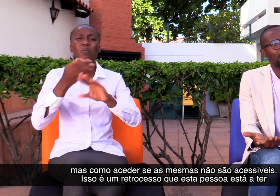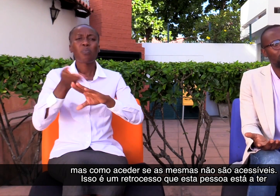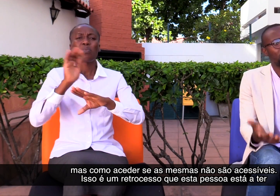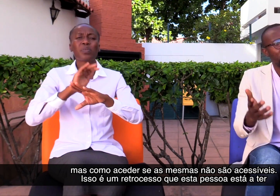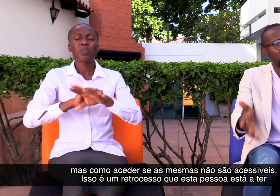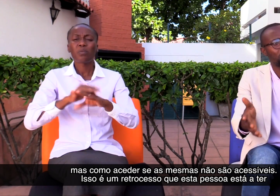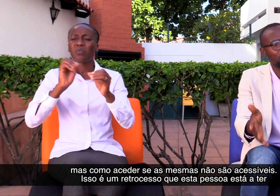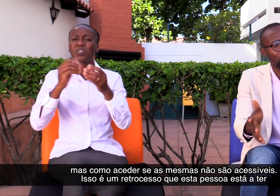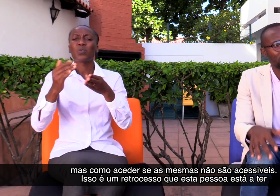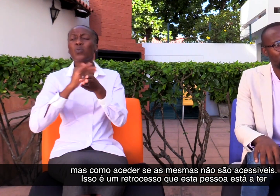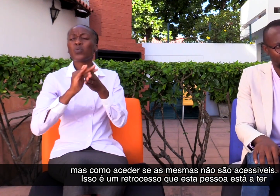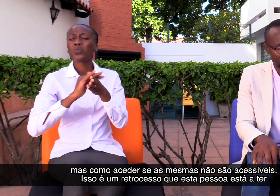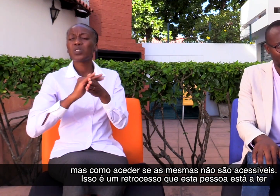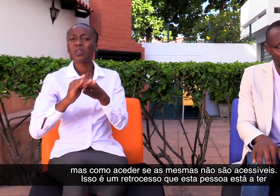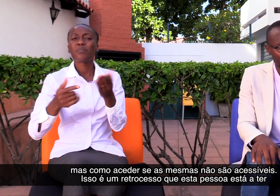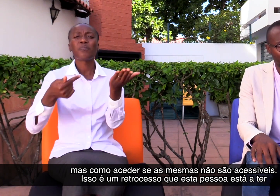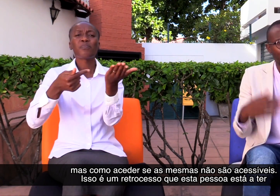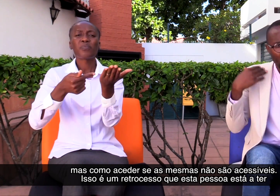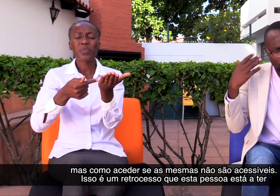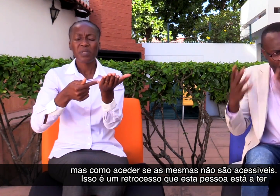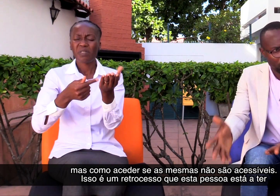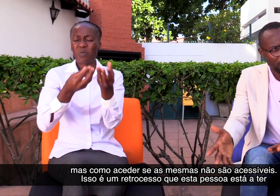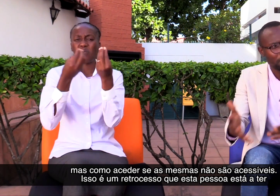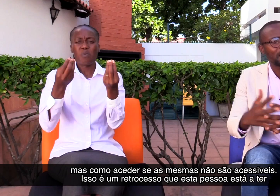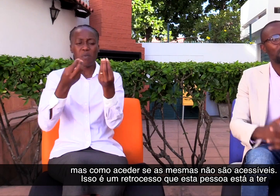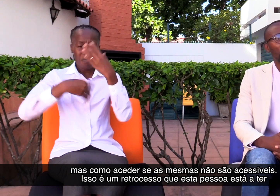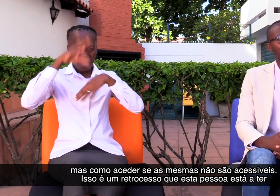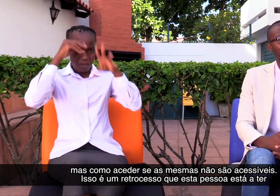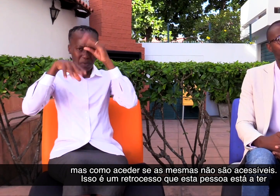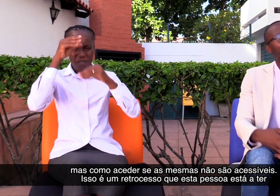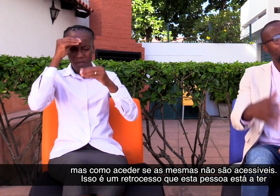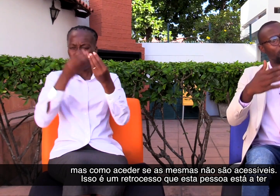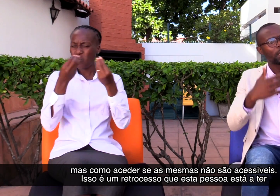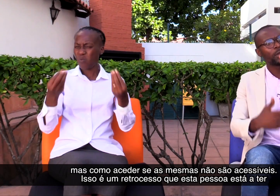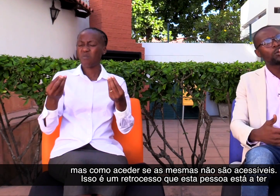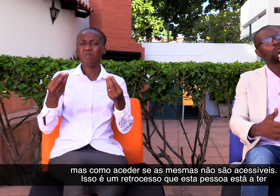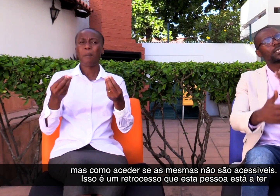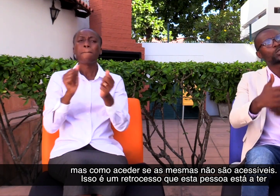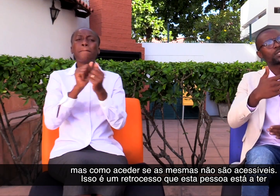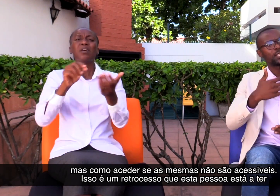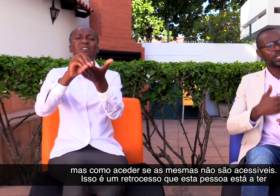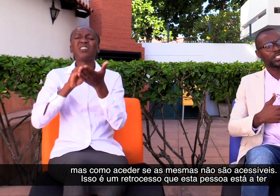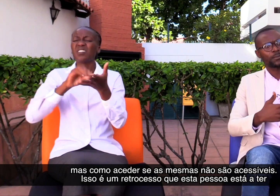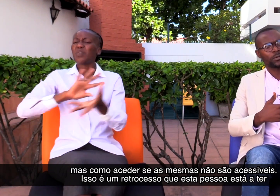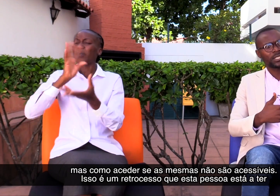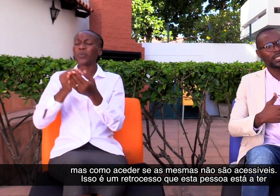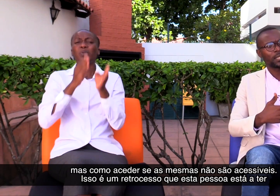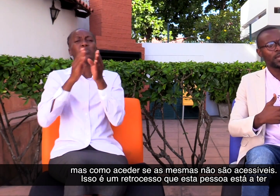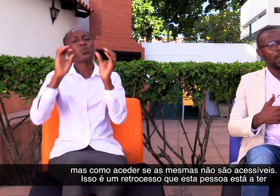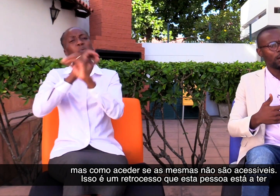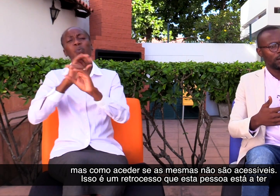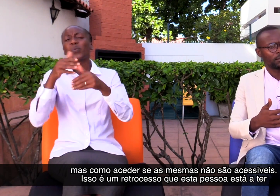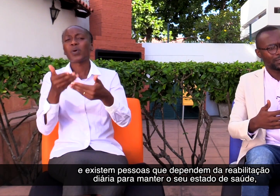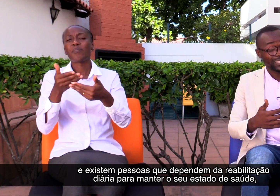às plataformas se estas mesmas plataformas não são acessíveis para o tipo de limitação que eles têm? Então aquilo é um retrocesso que esta pessoa está a